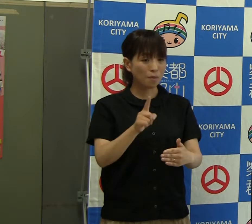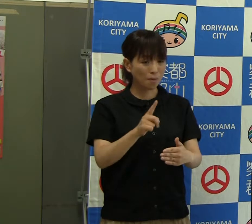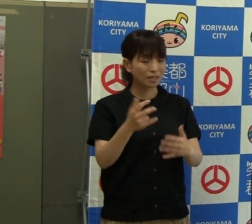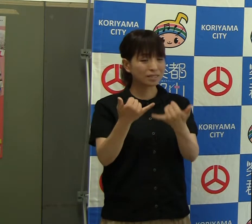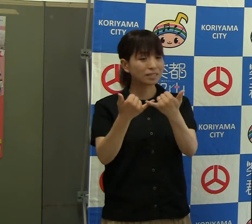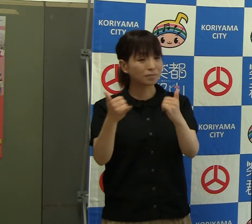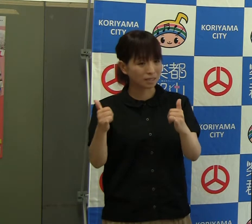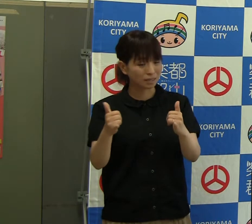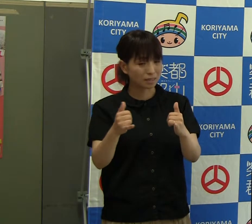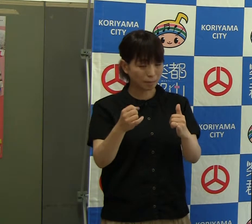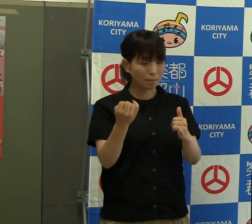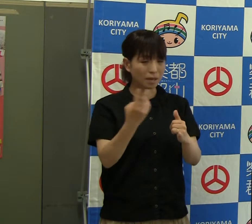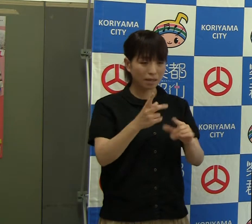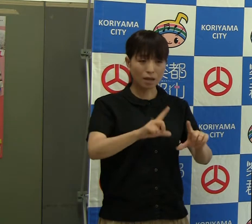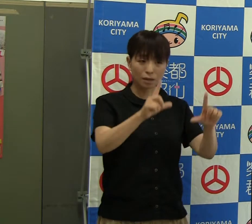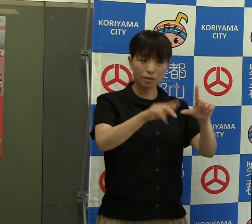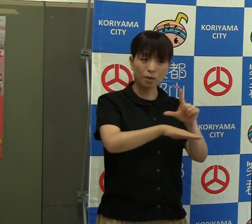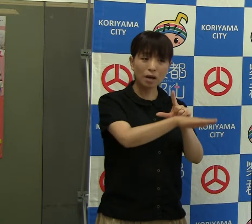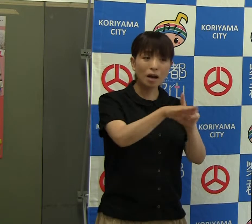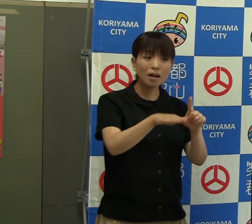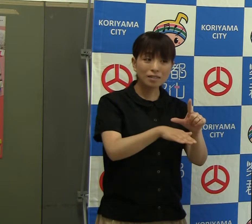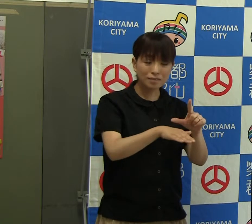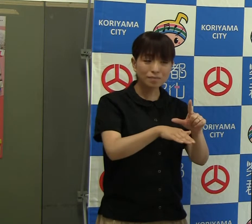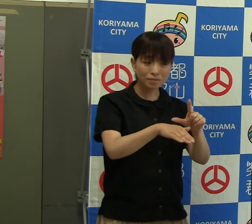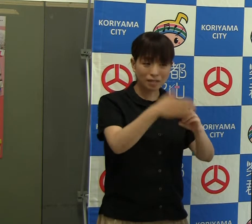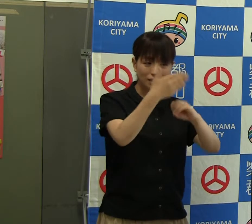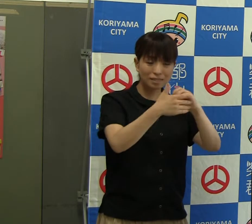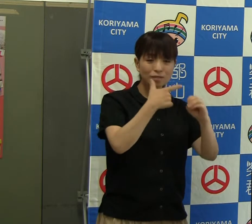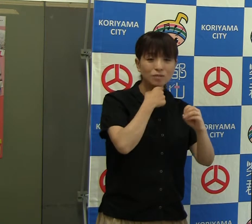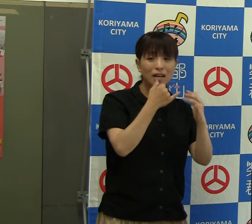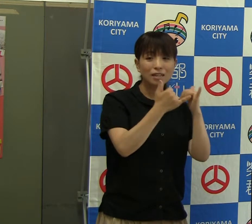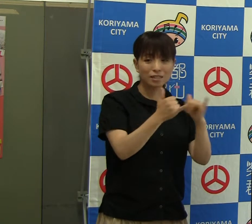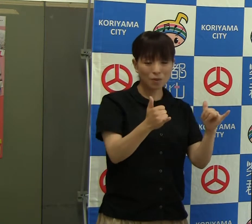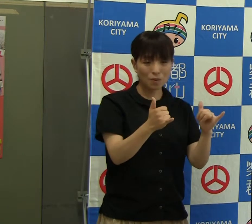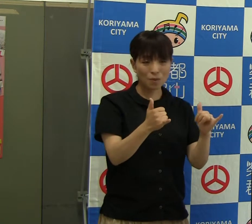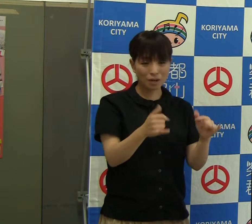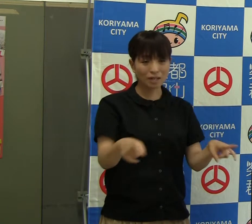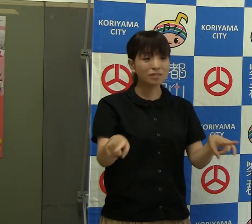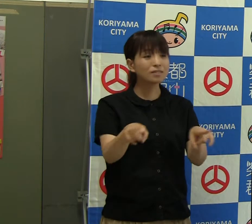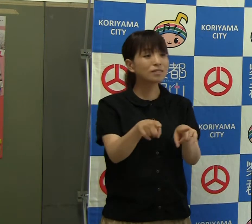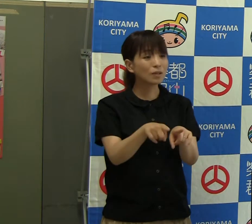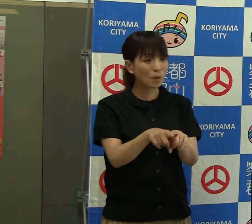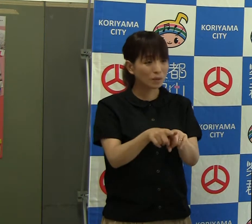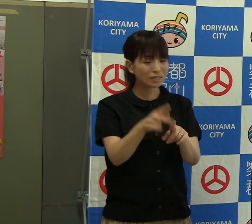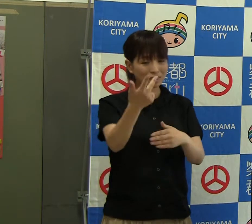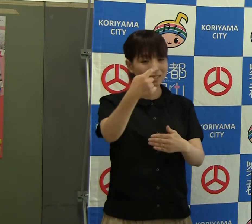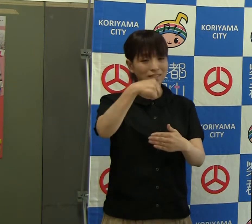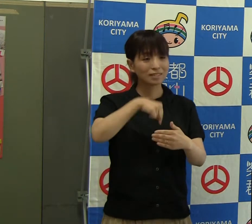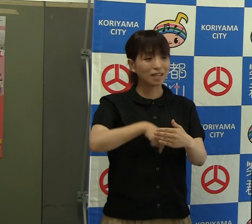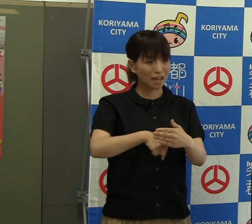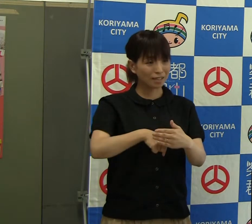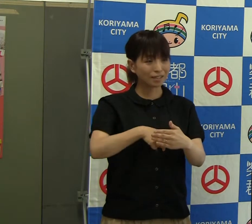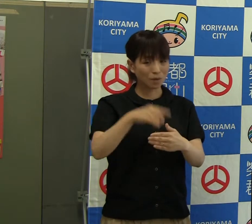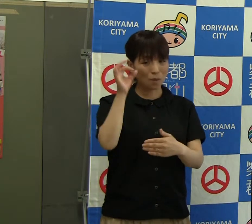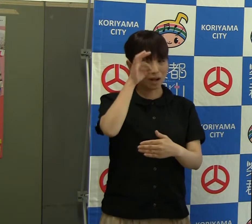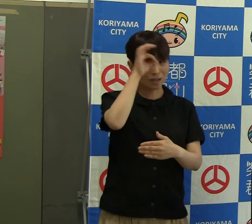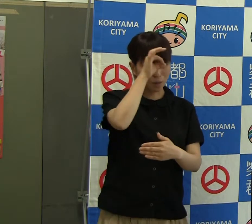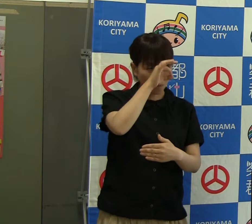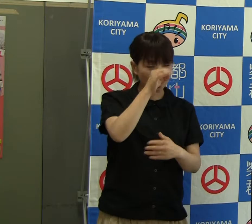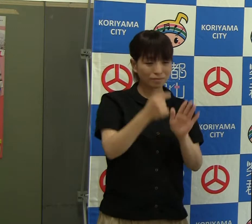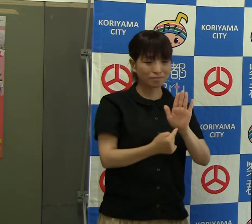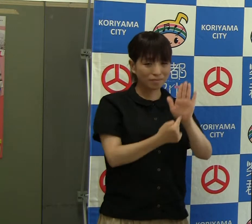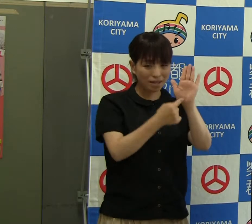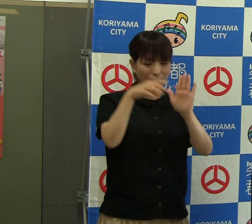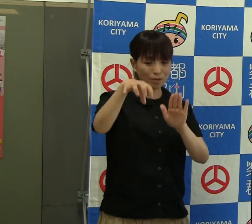ね、市民の皆さんと首都圏の写真愛好家が市内の名所観光地などを一緒に巡っていただいてです